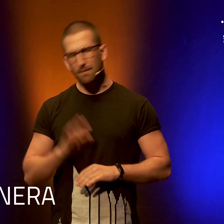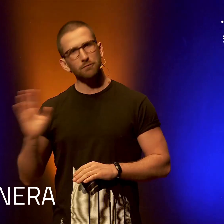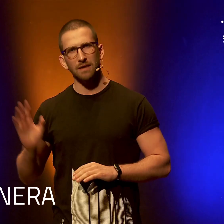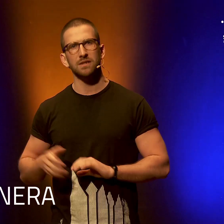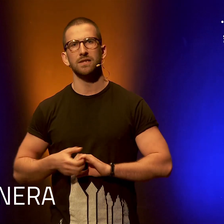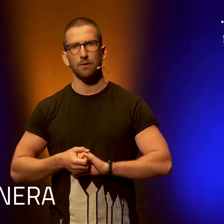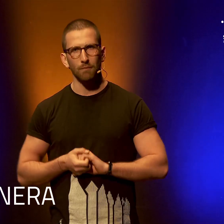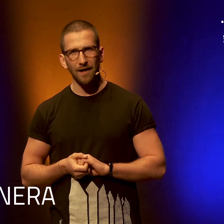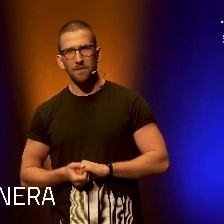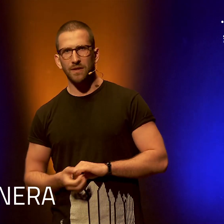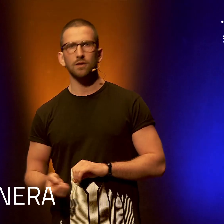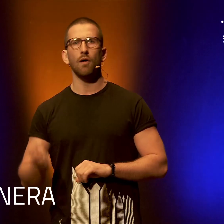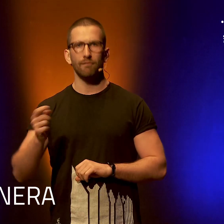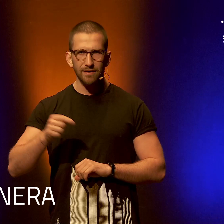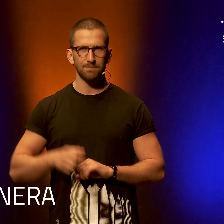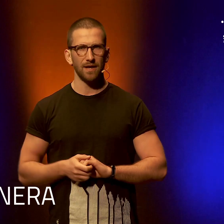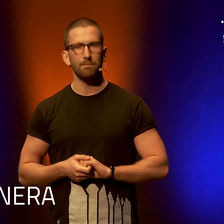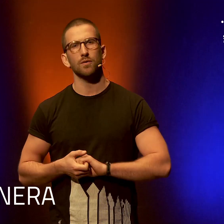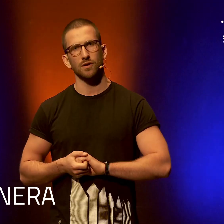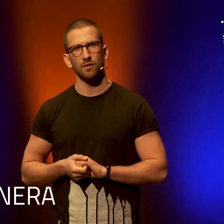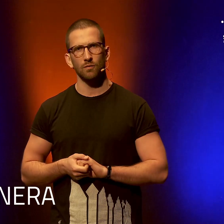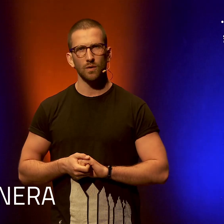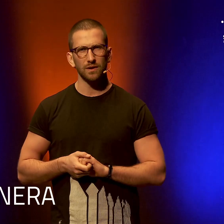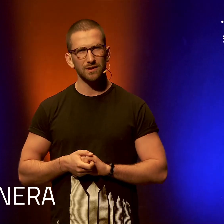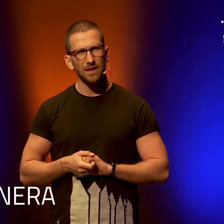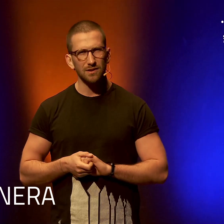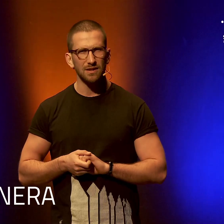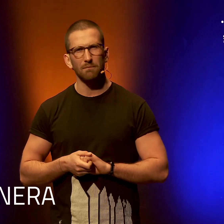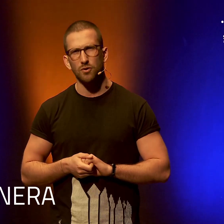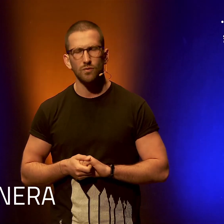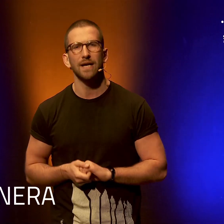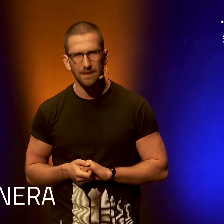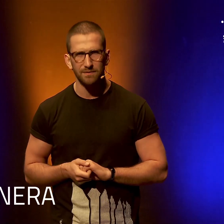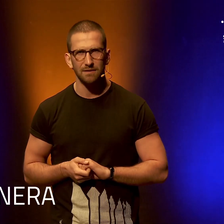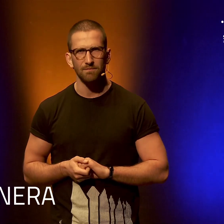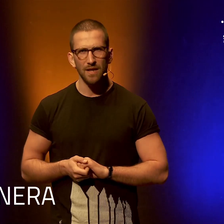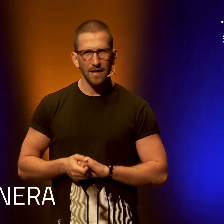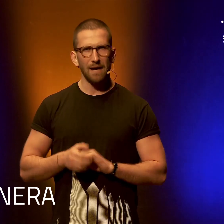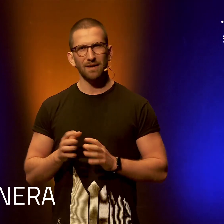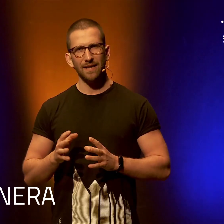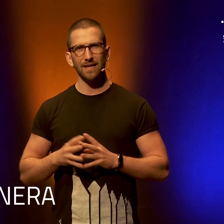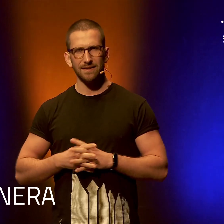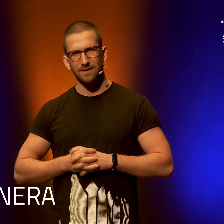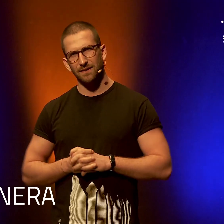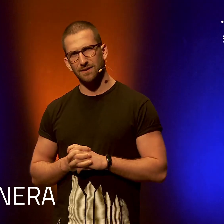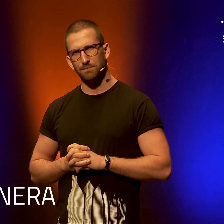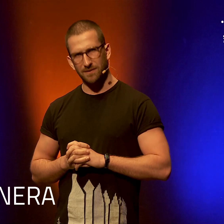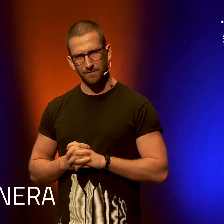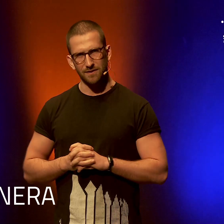Kuby. Nie mam tu na myśli Jakuba, tylko wyspę położoną gdzieś na Morzu Karaibskim. Habanera